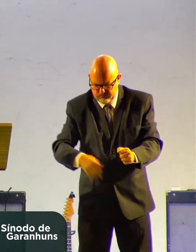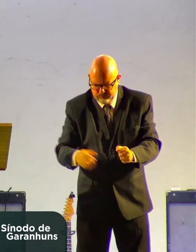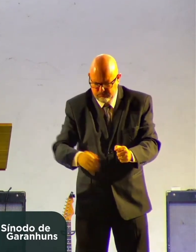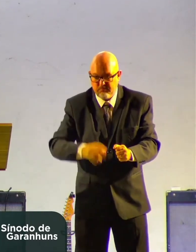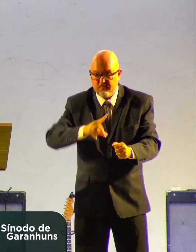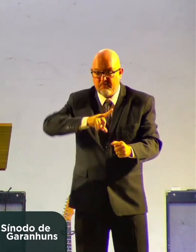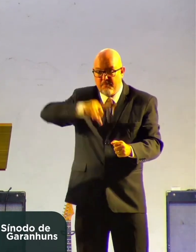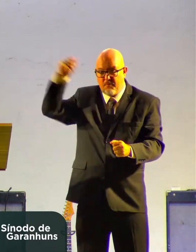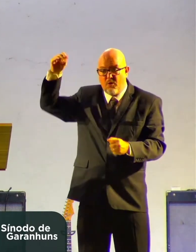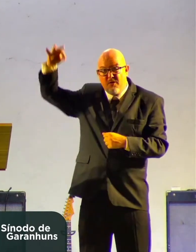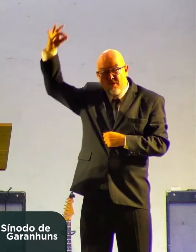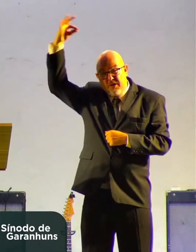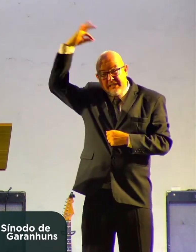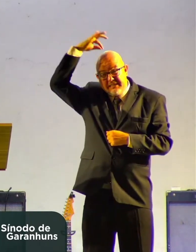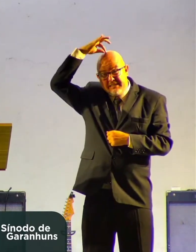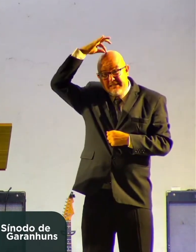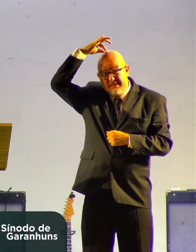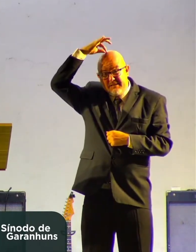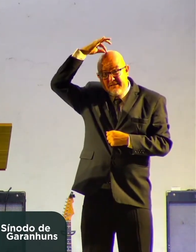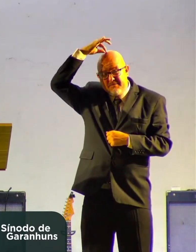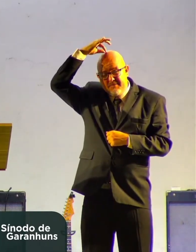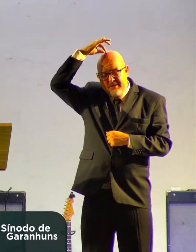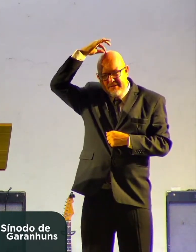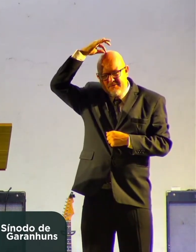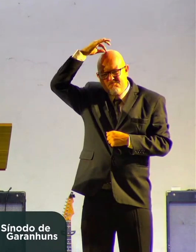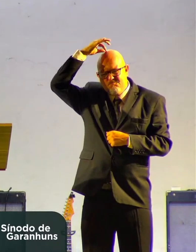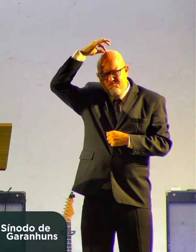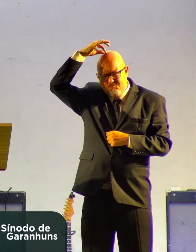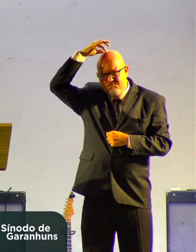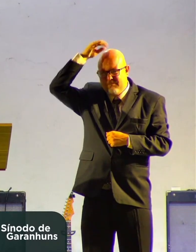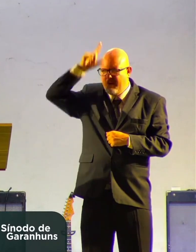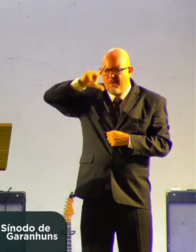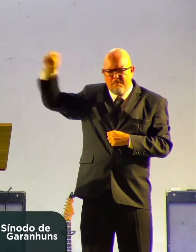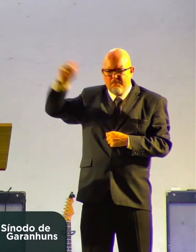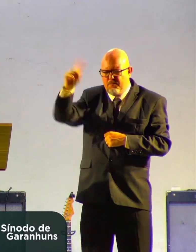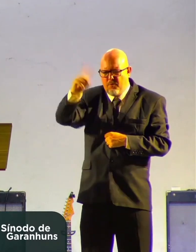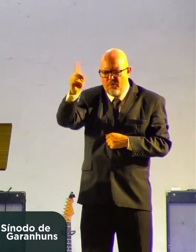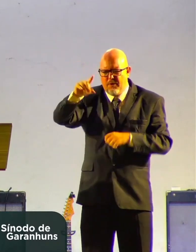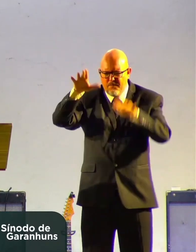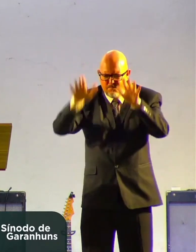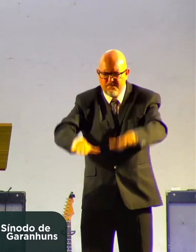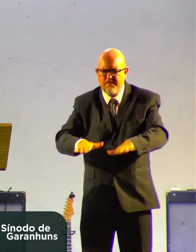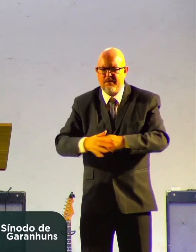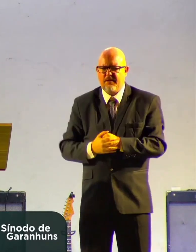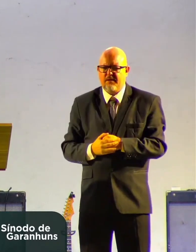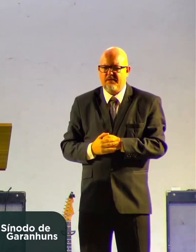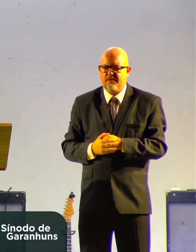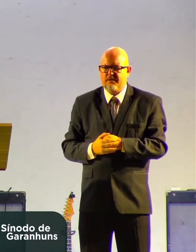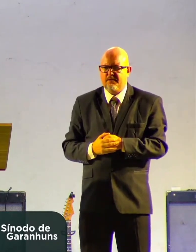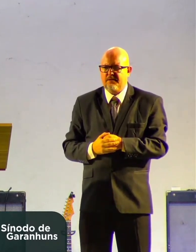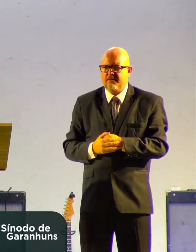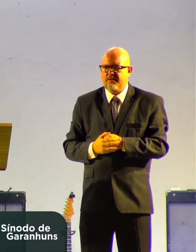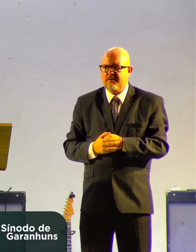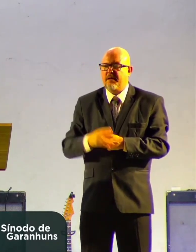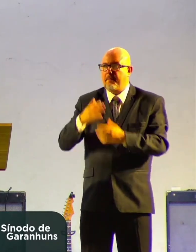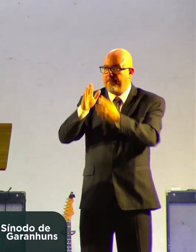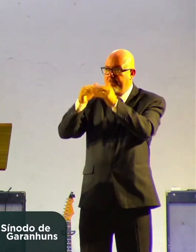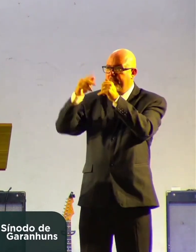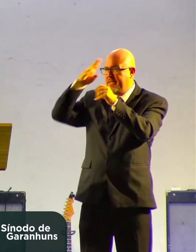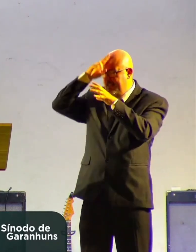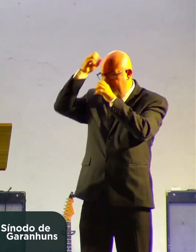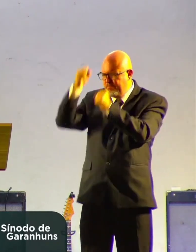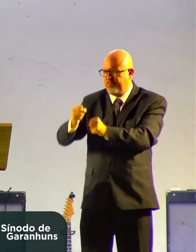malas, o Espírito de Deus segredou o coração dele: você não tem que ir embora, você tem que pedir